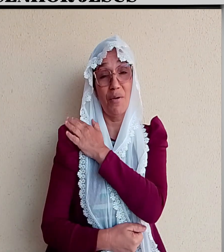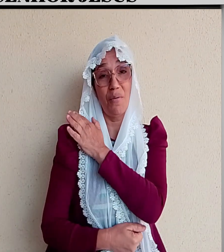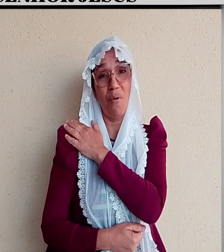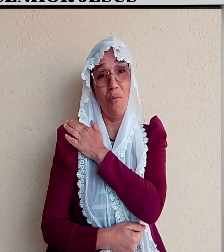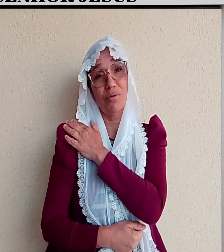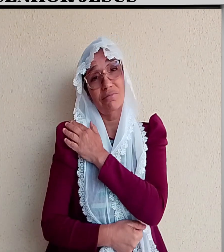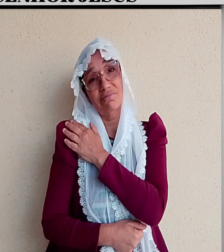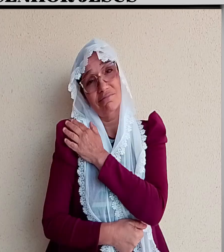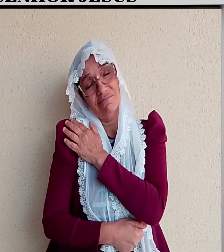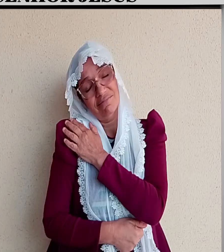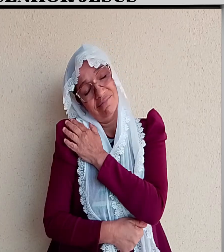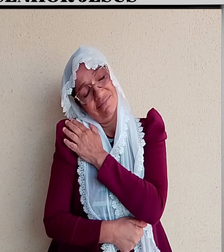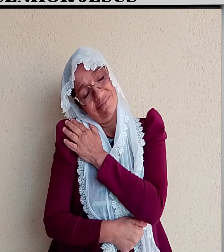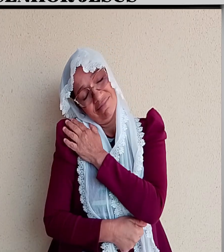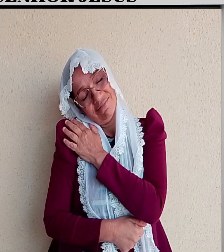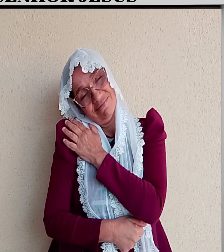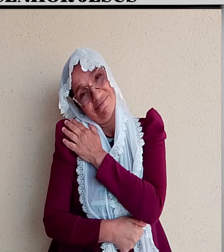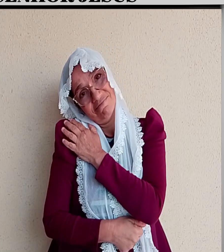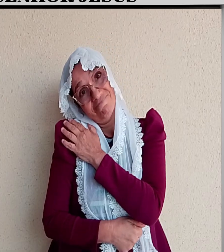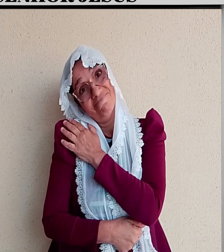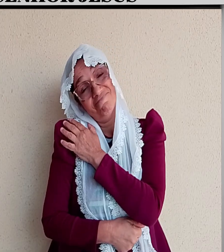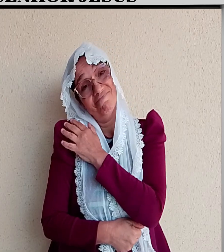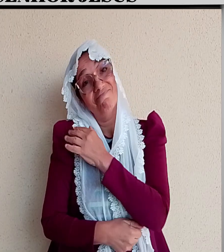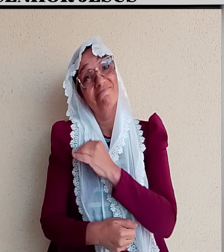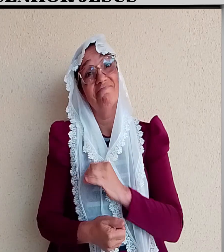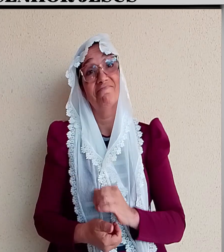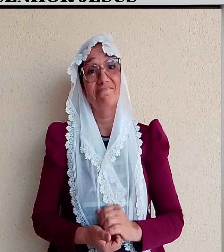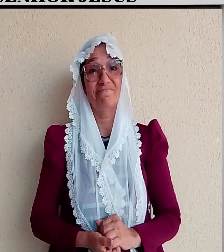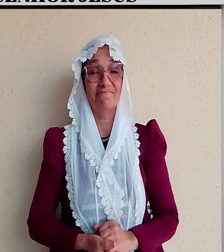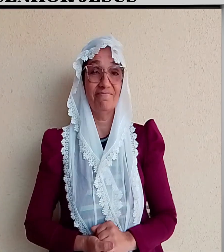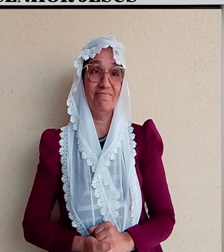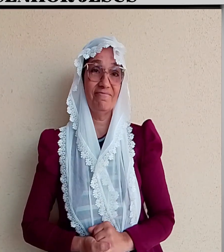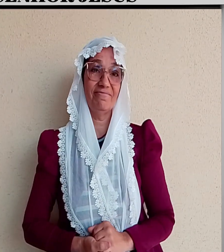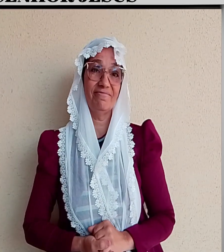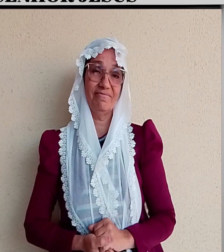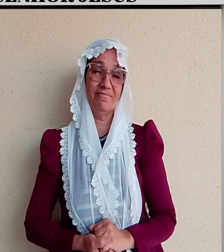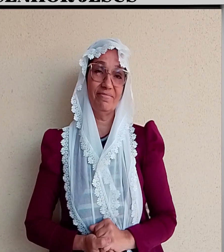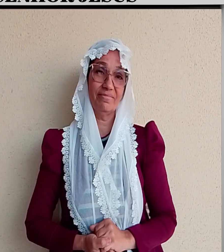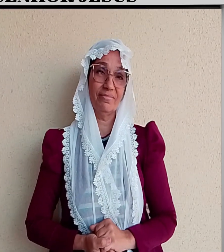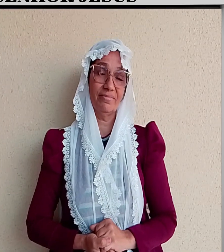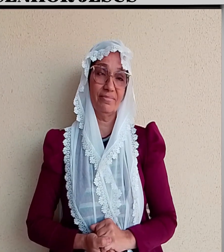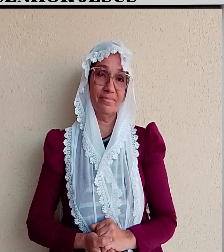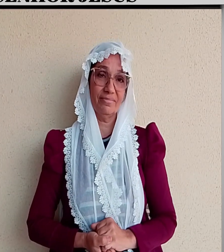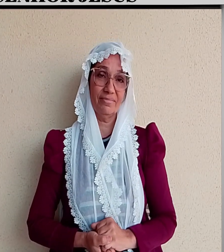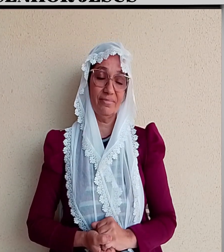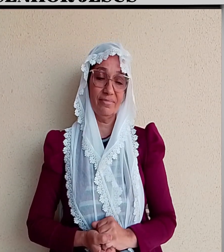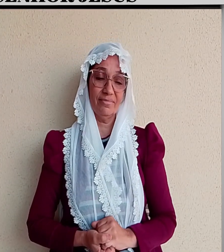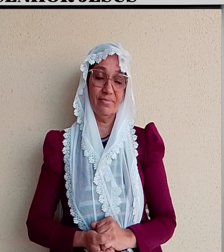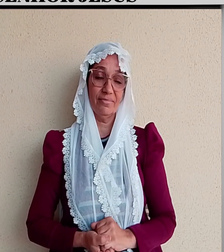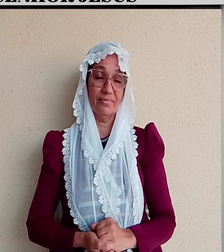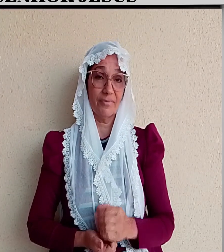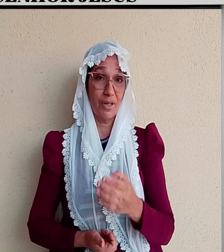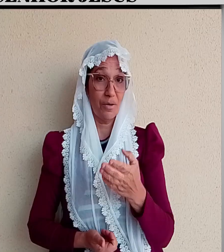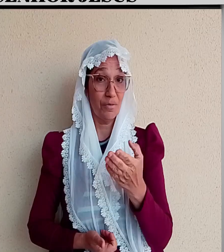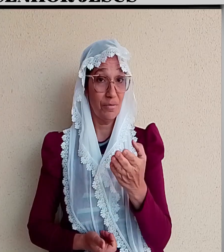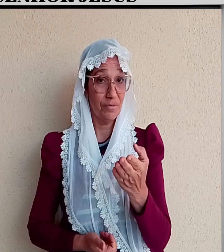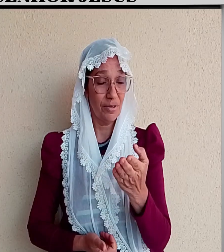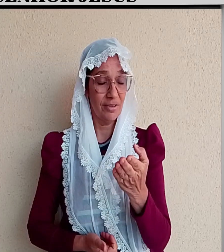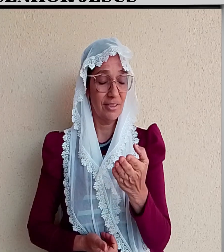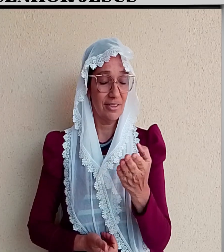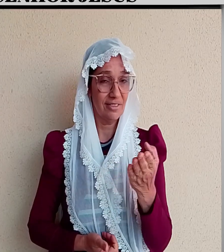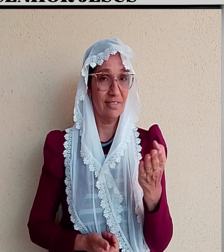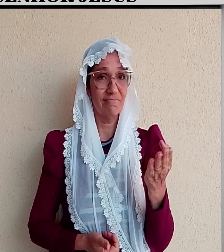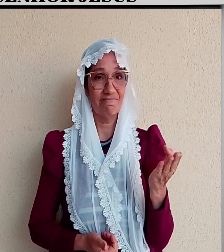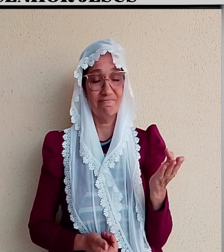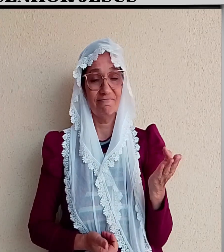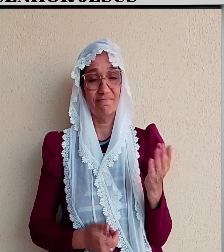nas alturas. Aleluia, o sorriso de João estará nas vossas mentes, estará nos vossos rostos. Aleluia,